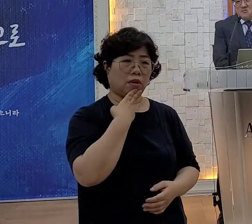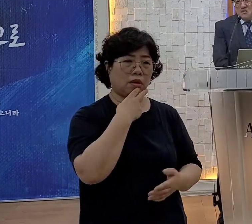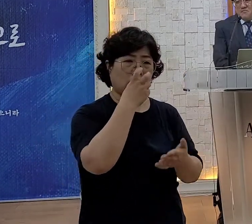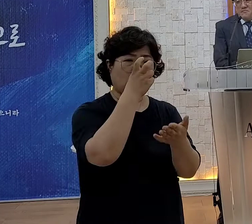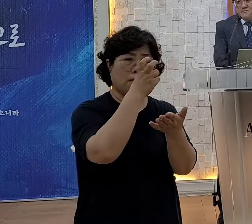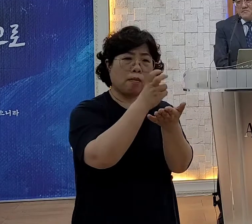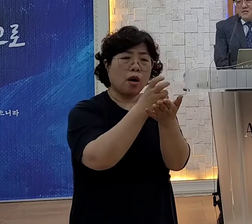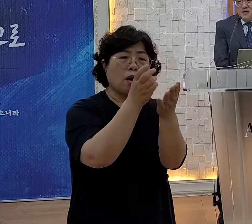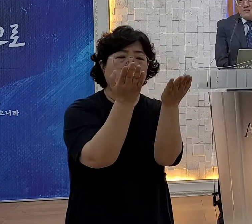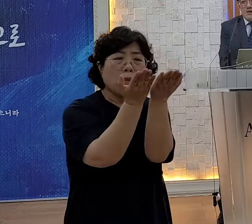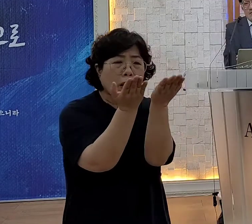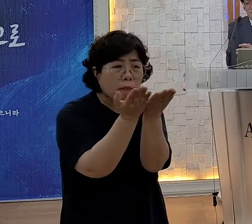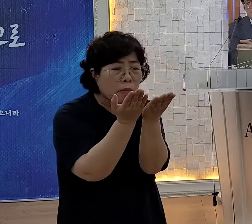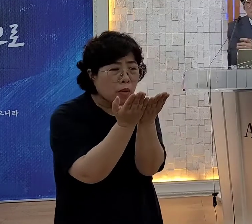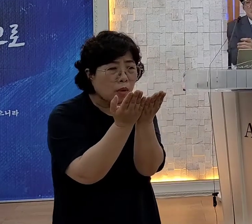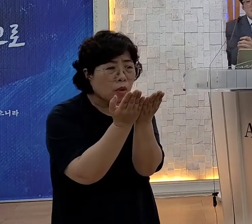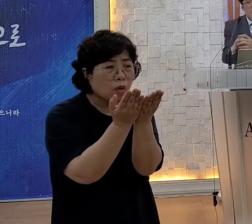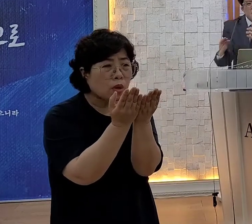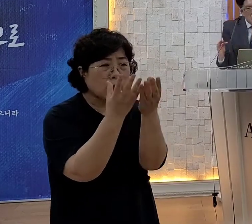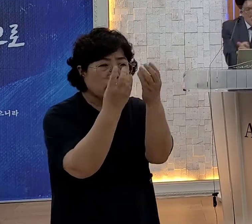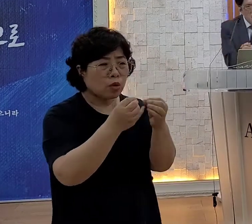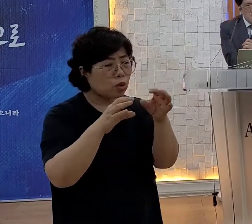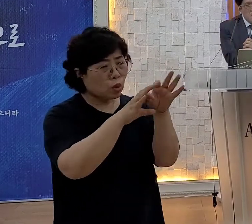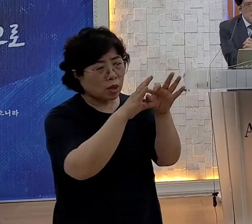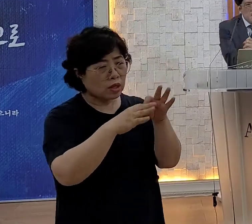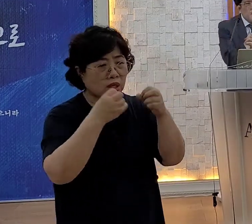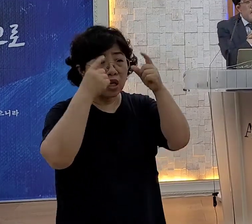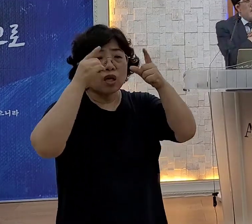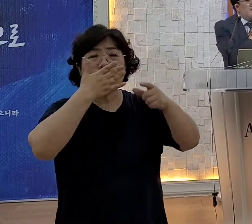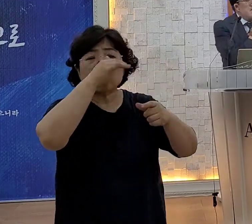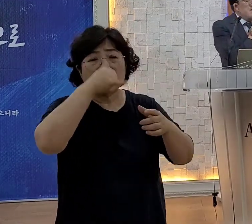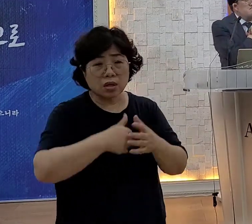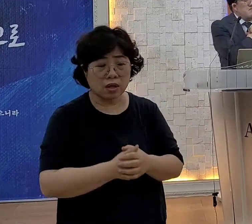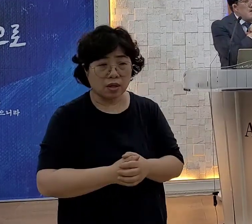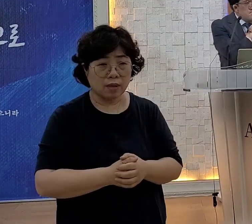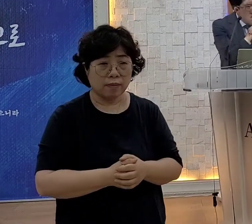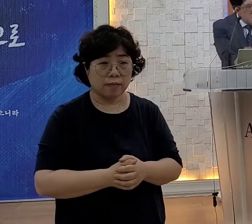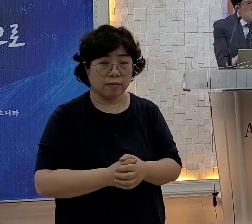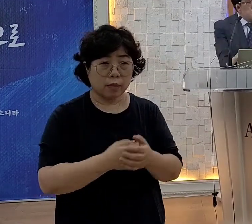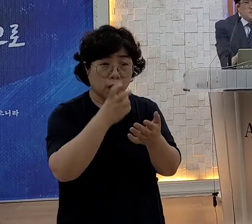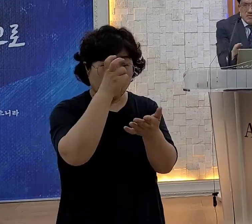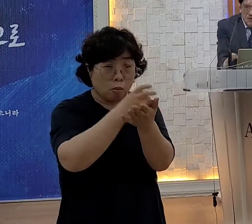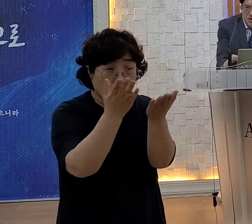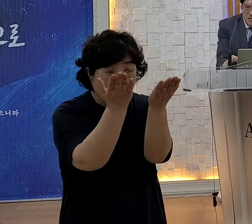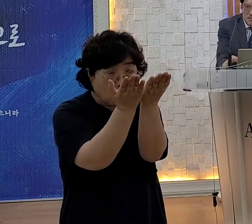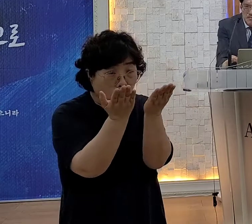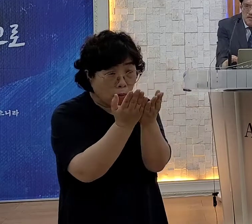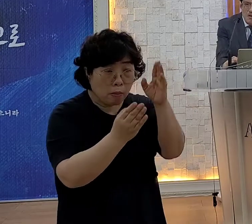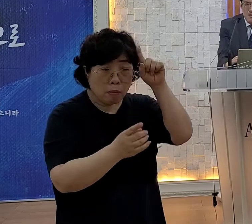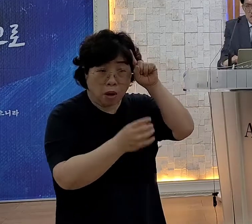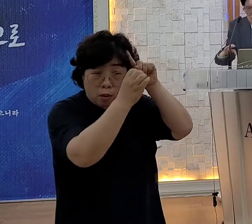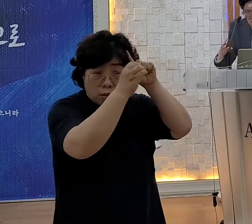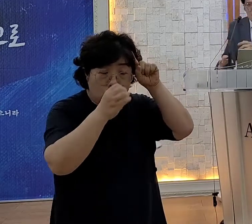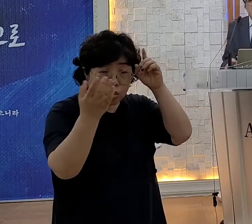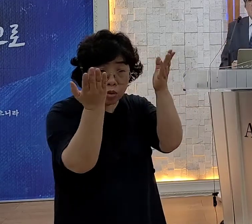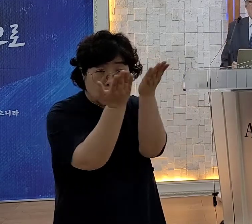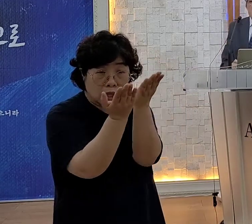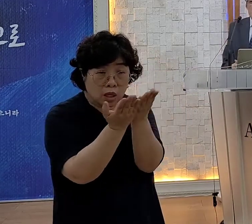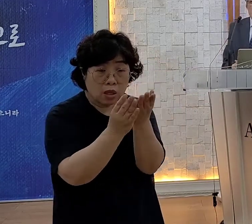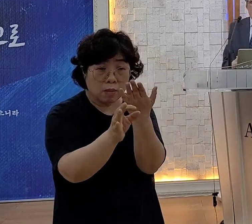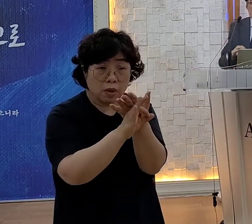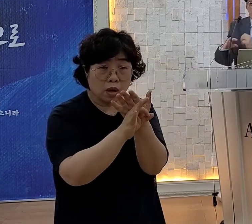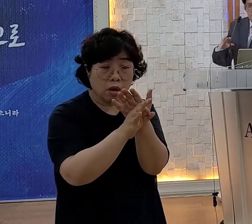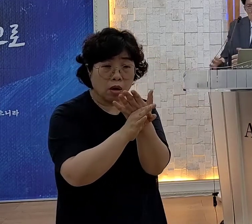율법으로 보여준다. 사실은 우리가 율법을 잘 지키면 이 하나님의 의에 도달할 수 있었지만 그래서 주신 건